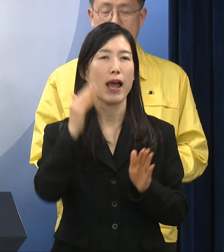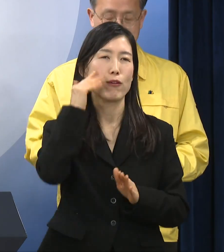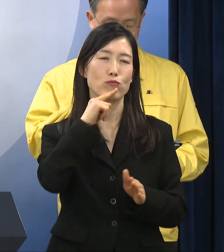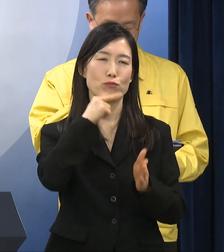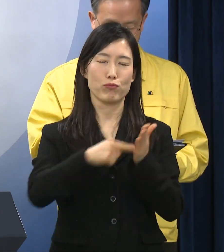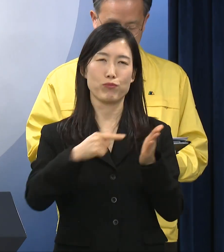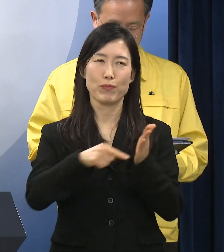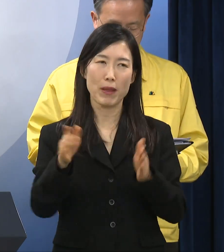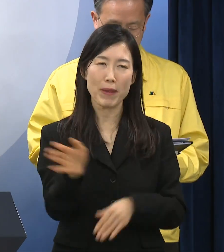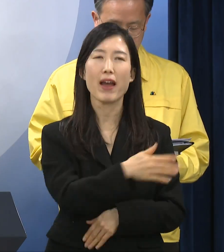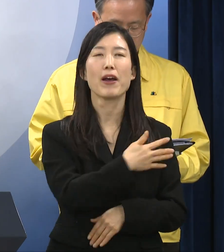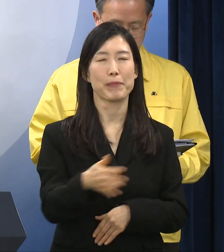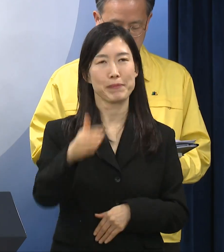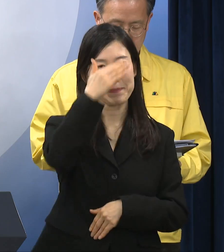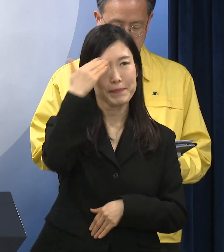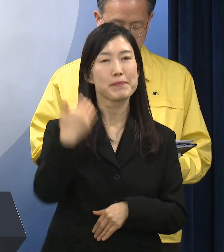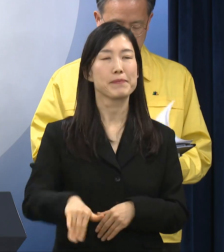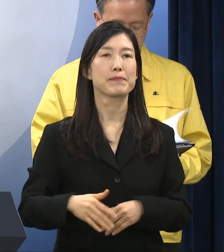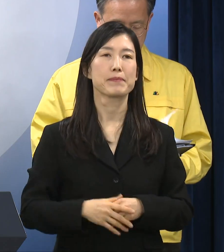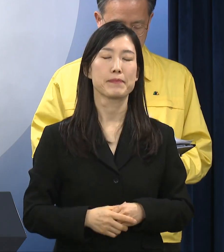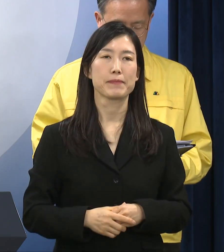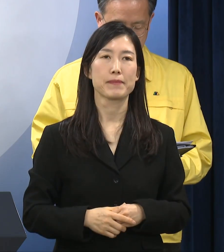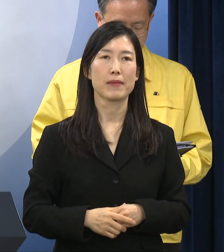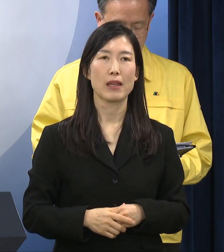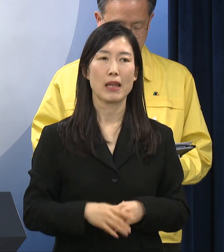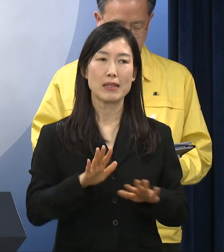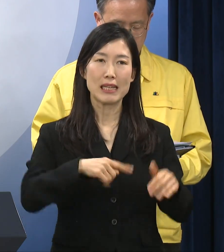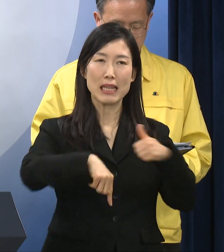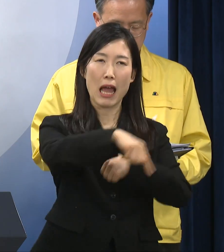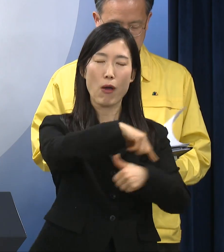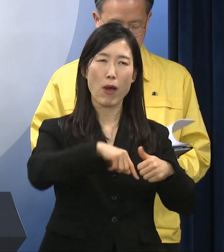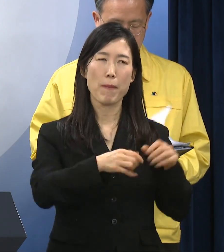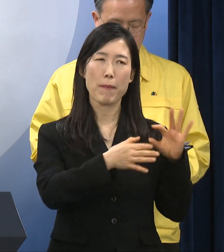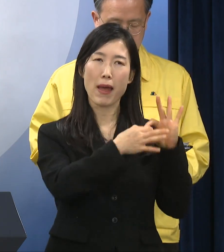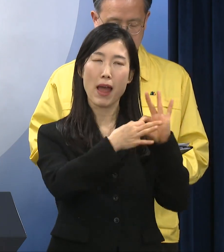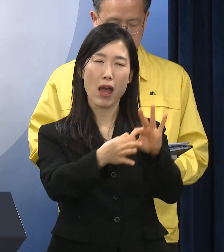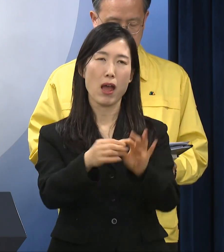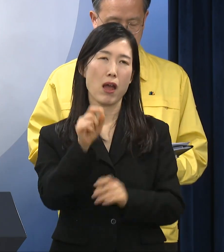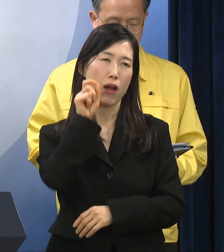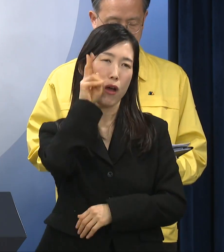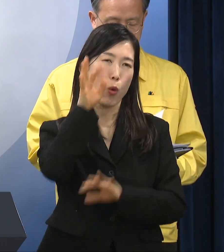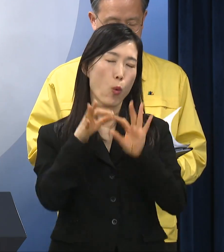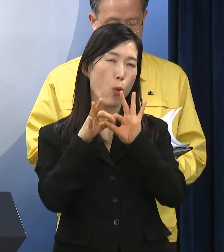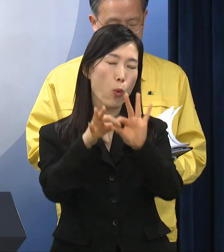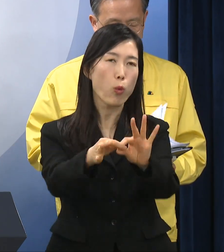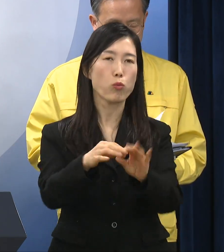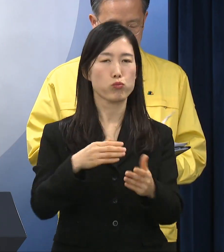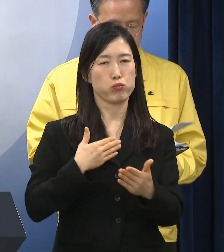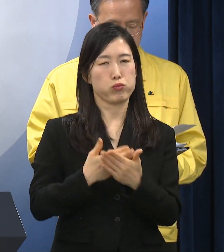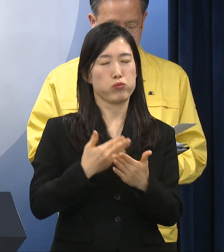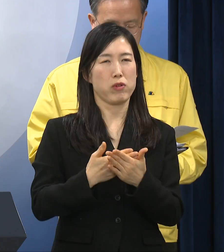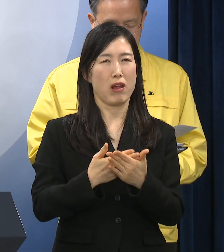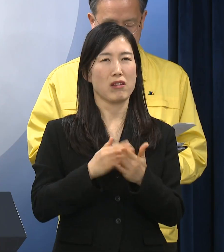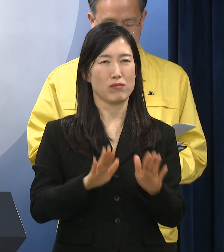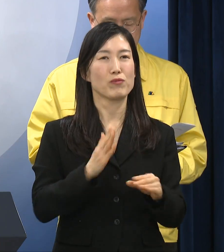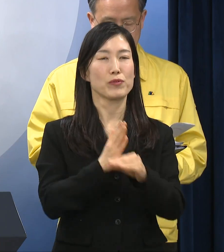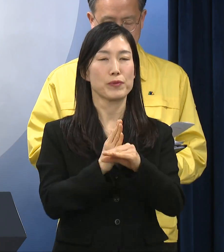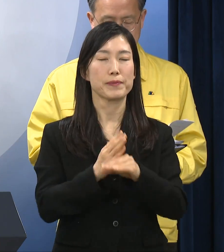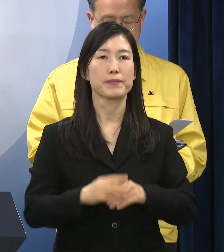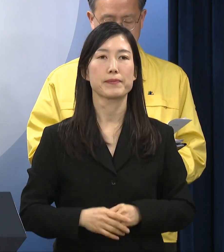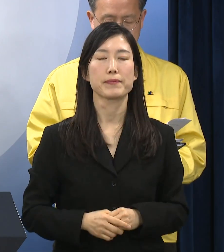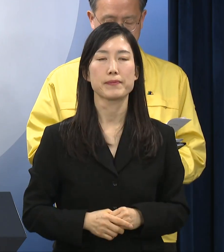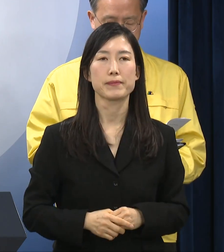국민의 피해는 없는 것으로 알고 있으며 사태가 장기화될 가능성과 불안정성이 계속적으로